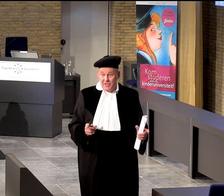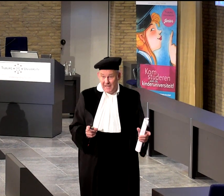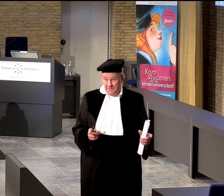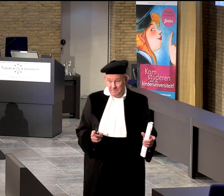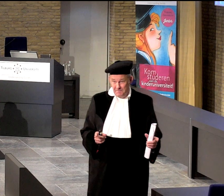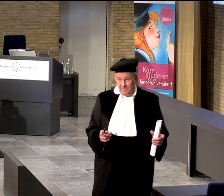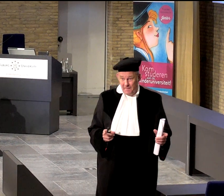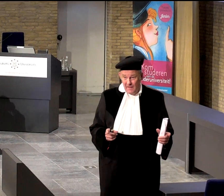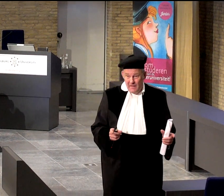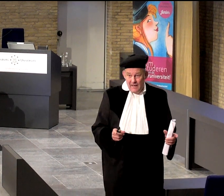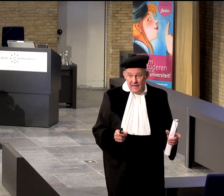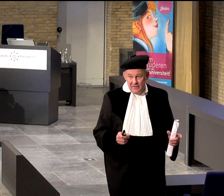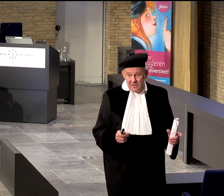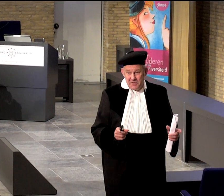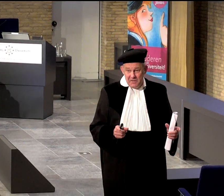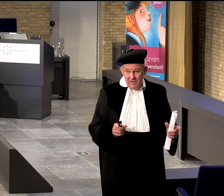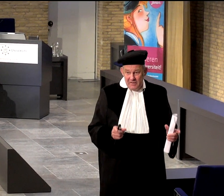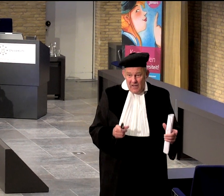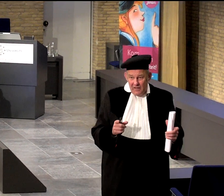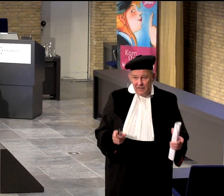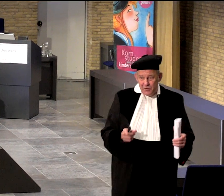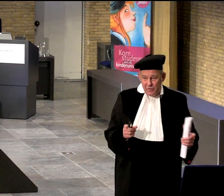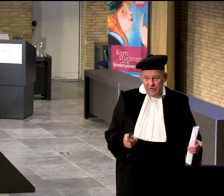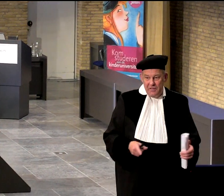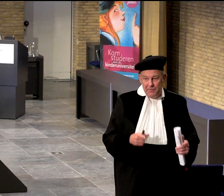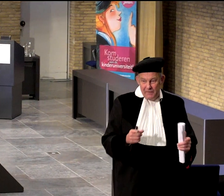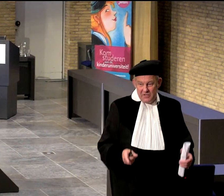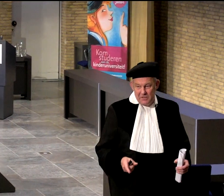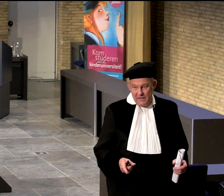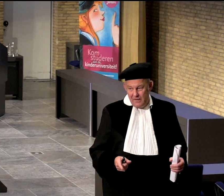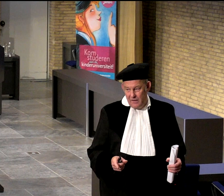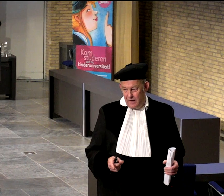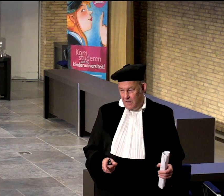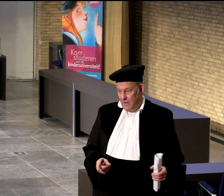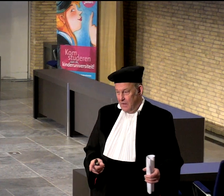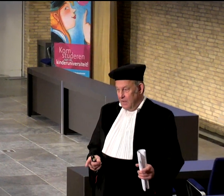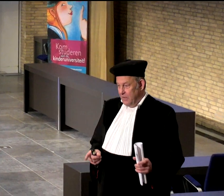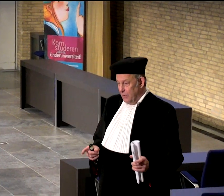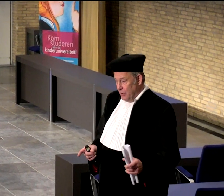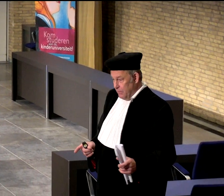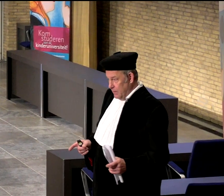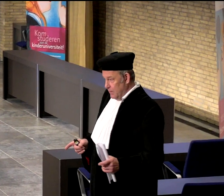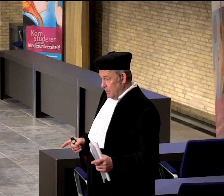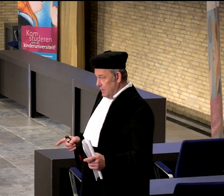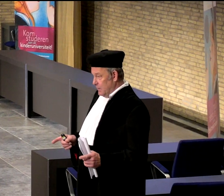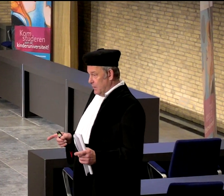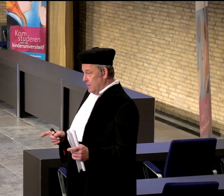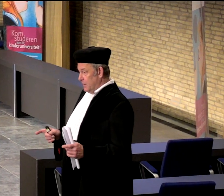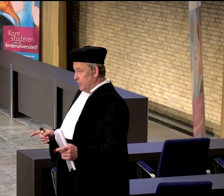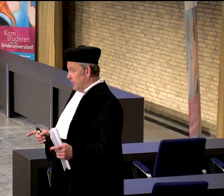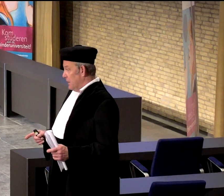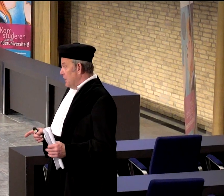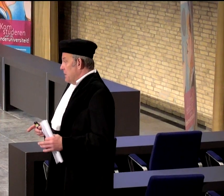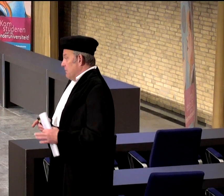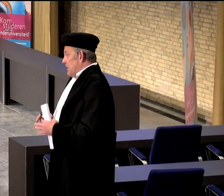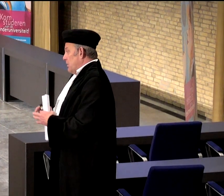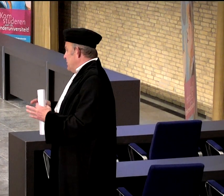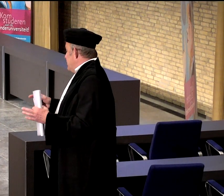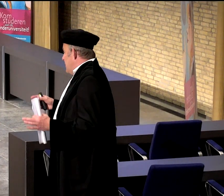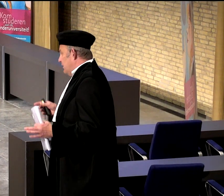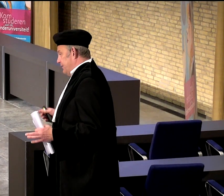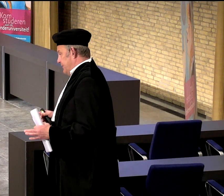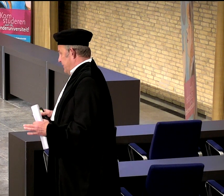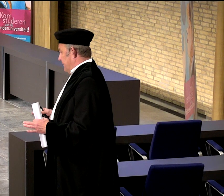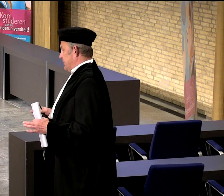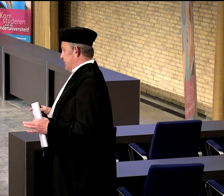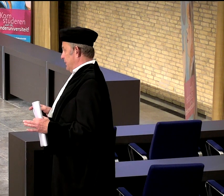altijd overgeslagen. En dat is al dat soort type werkzaamheden, die kunnen we doen. Waar we ook